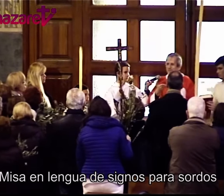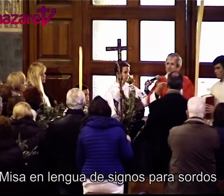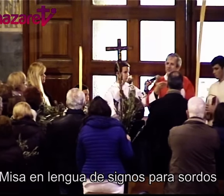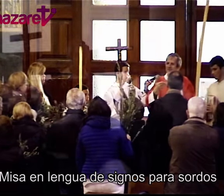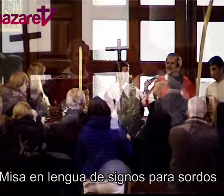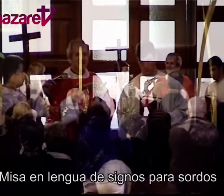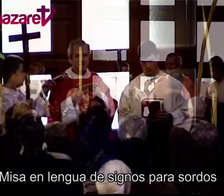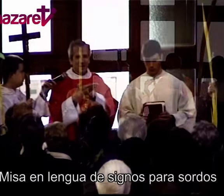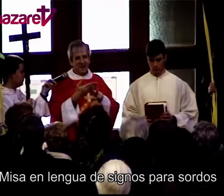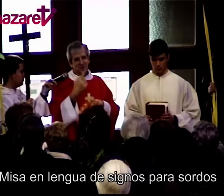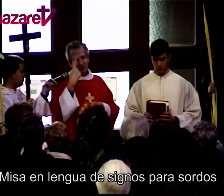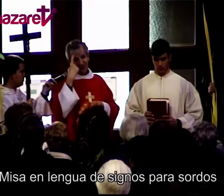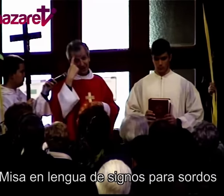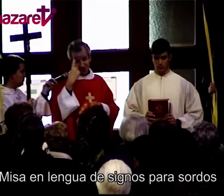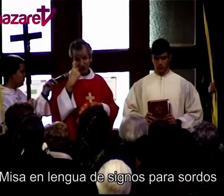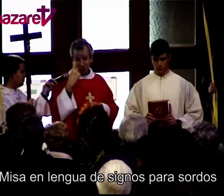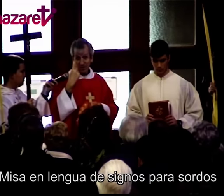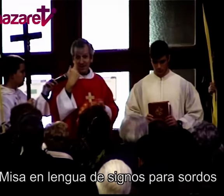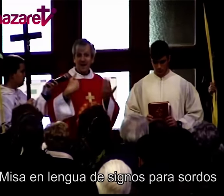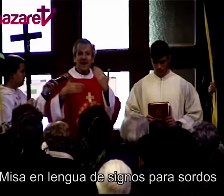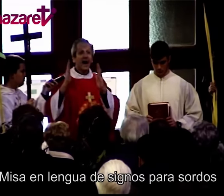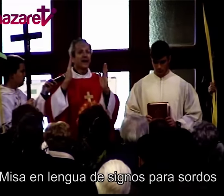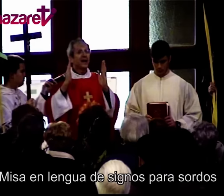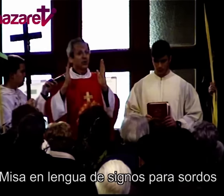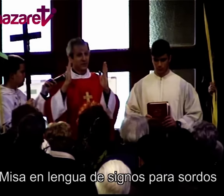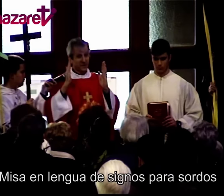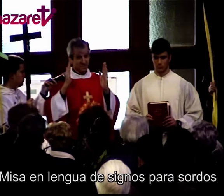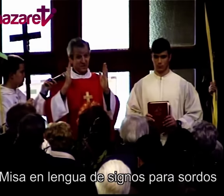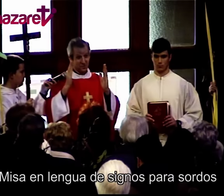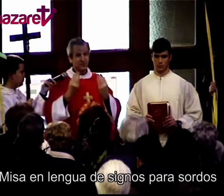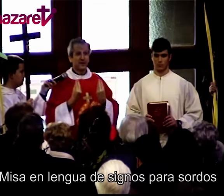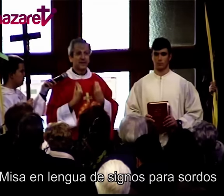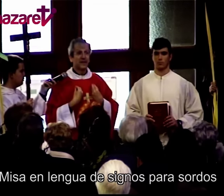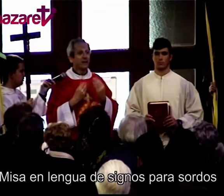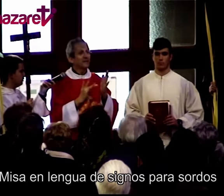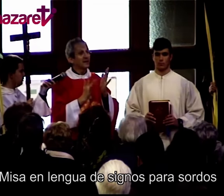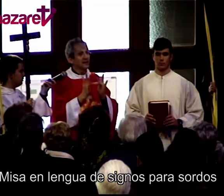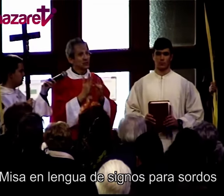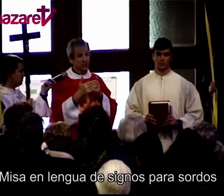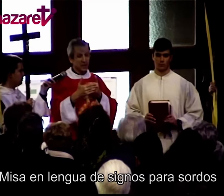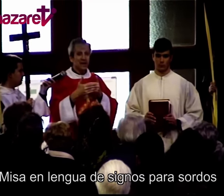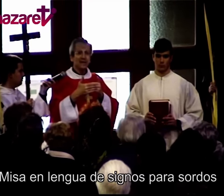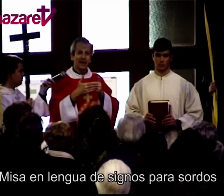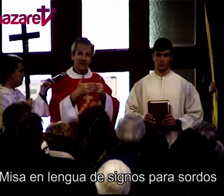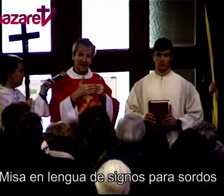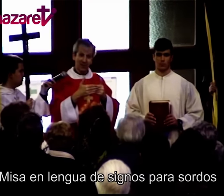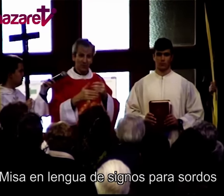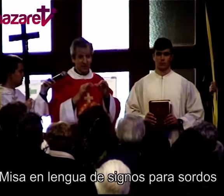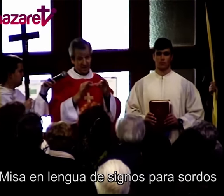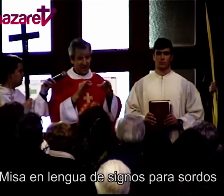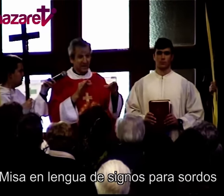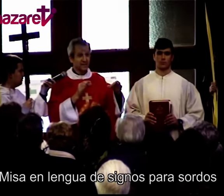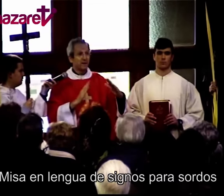Hemos visto este Evangelio que nos recuerda aquel acontecimiento de la vida de Jesús ya